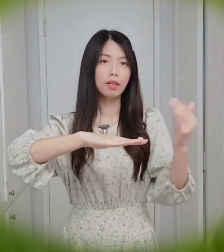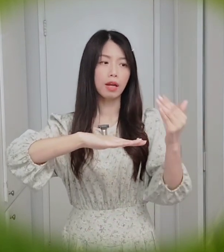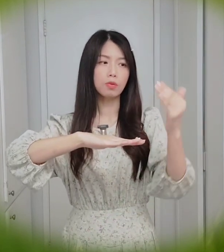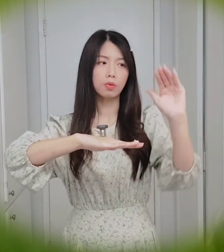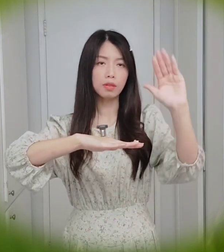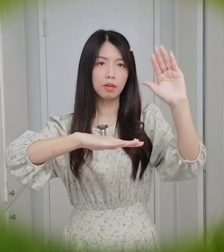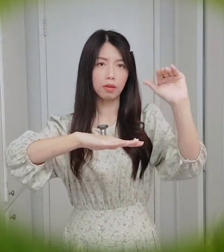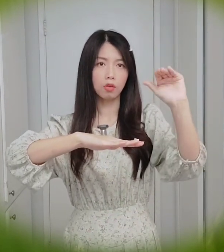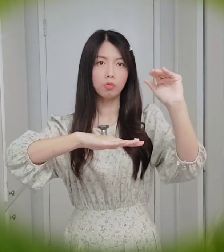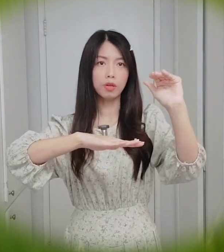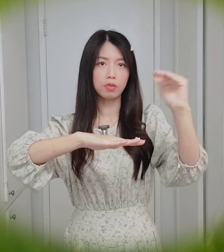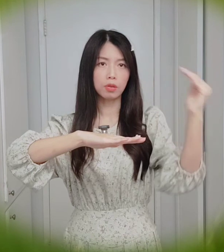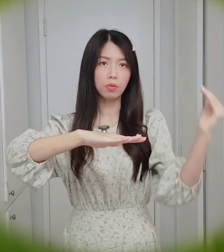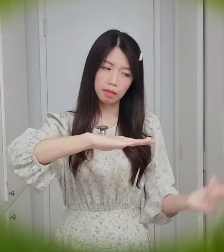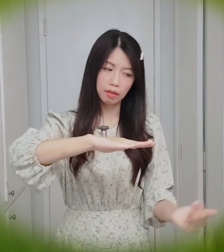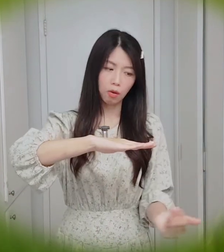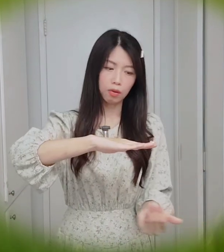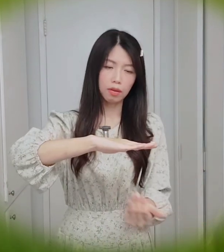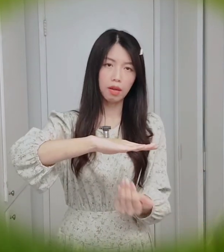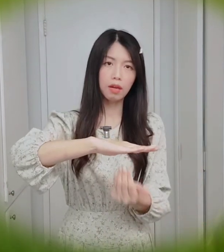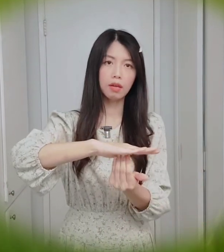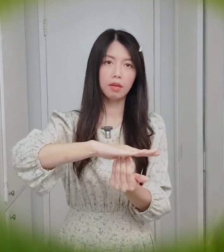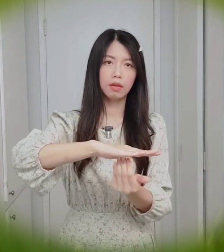두시고요. 다른 손은 이렇게 구부려 주시고